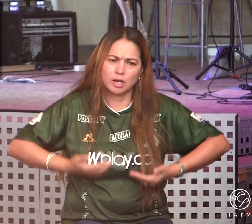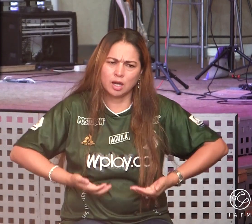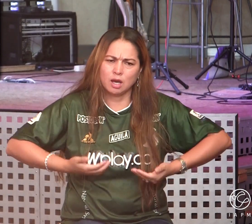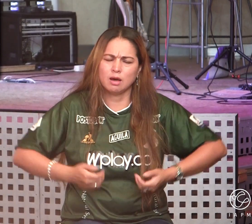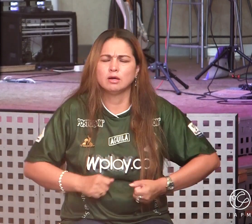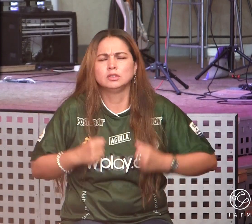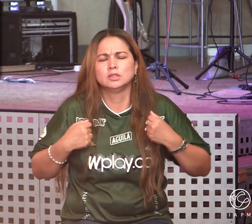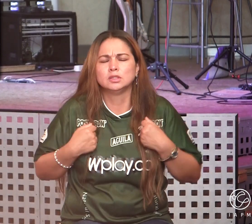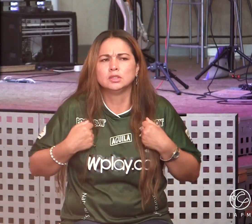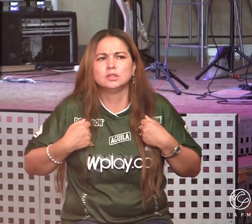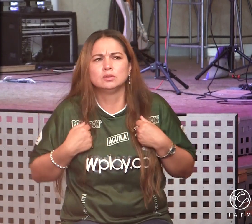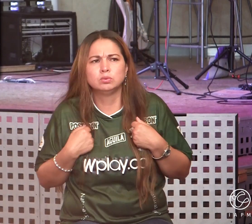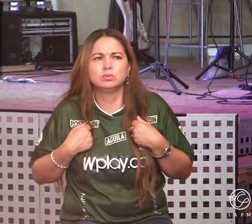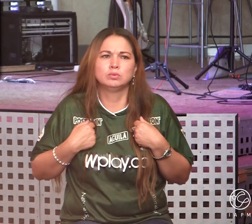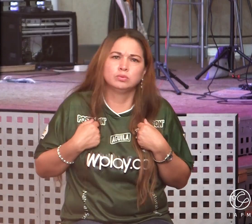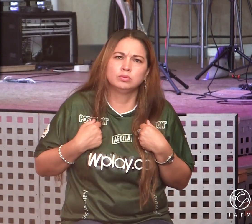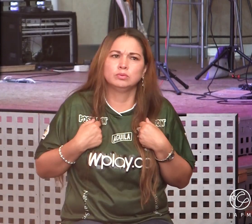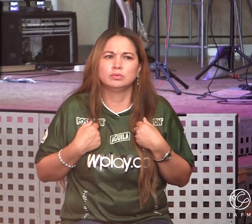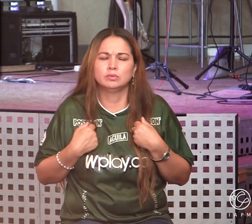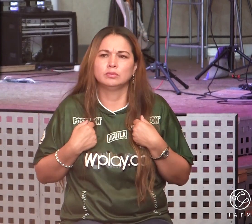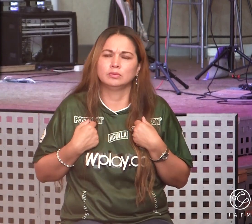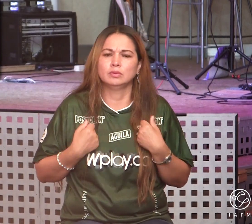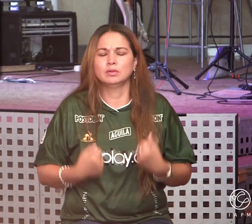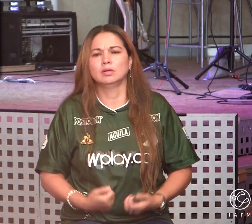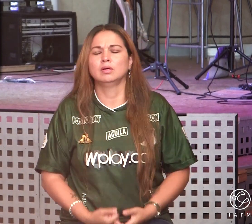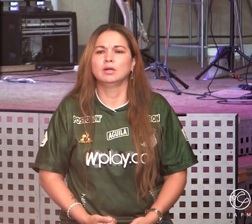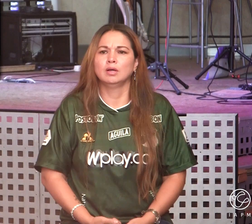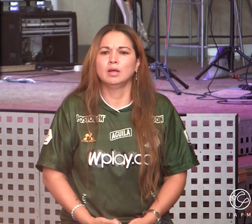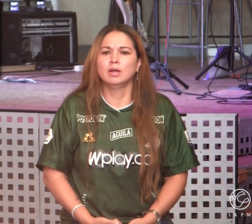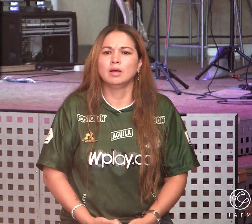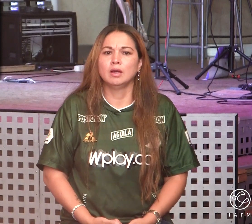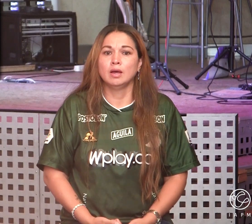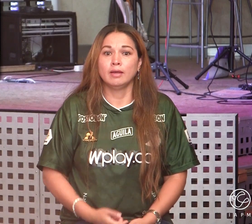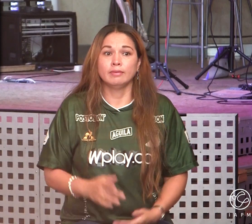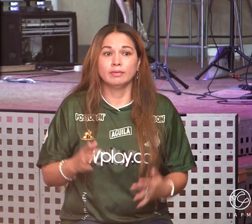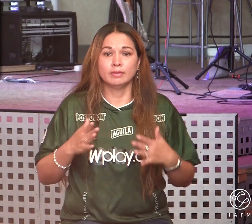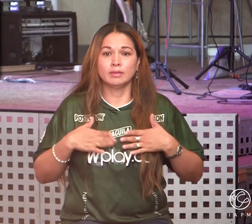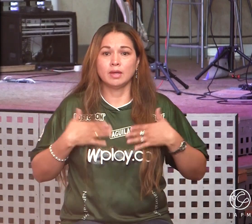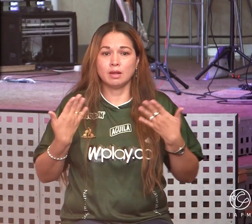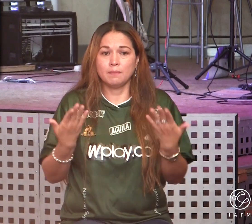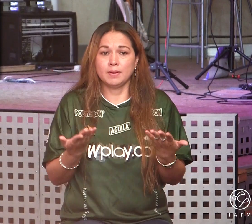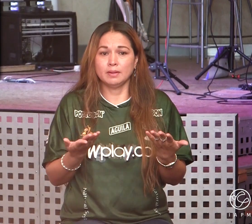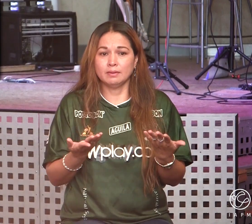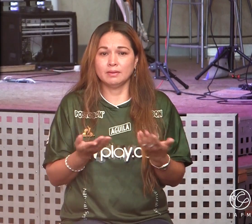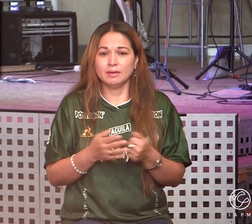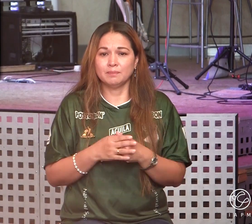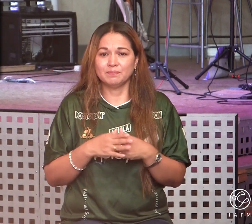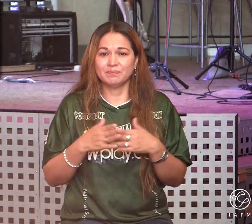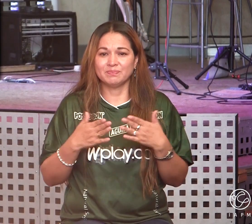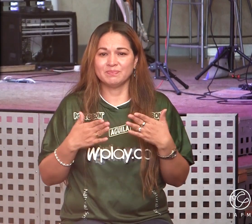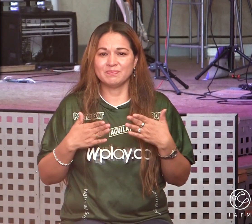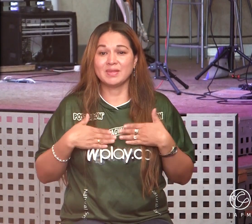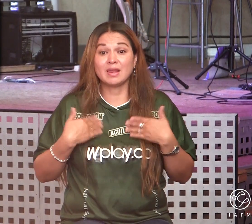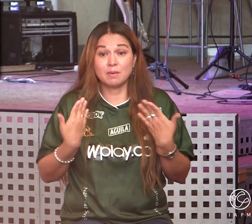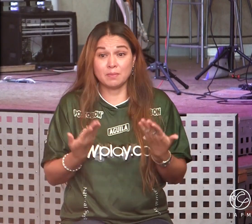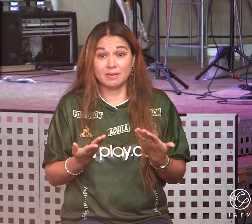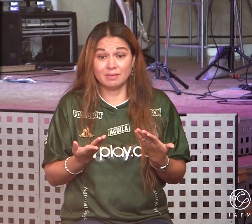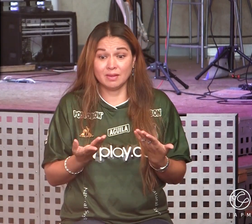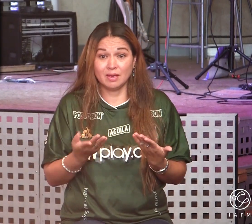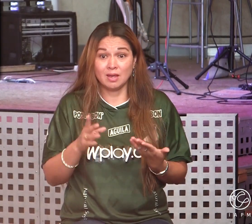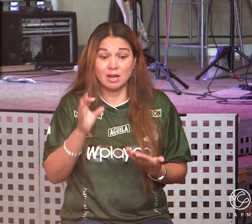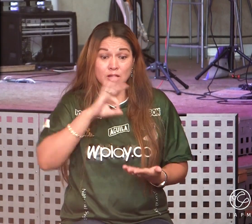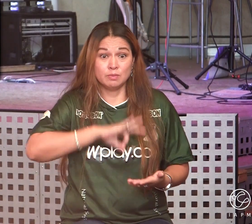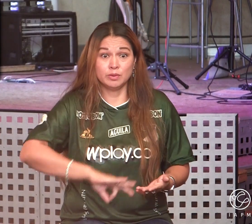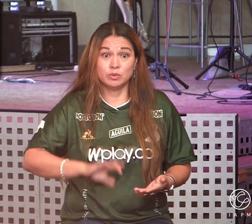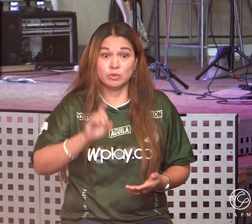me hizo recordar, algo me habló, y creo que fue el Espíritu de Dios, al que te obliga a llevar una carga, 1 milla, 1 kilómetro, llévasela 2.